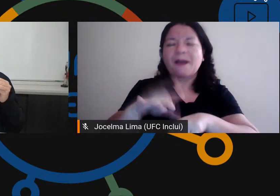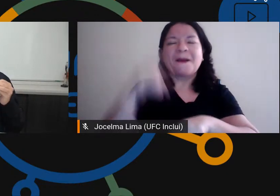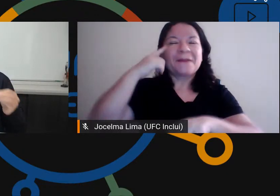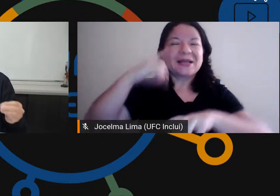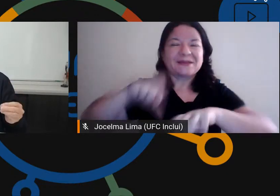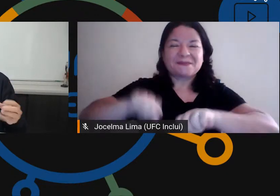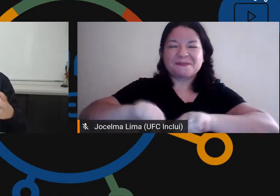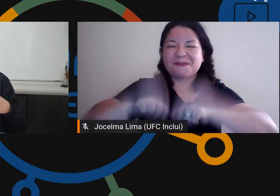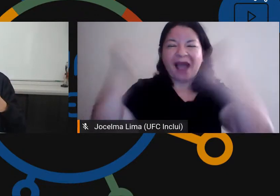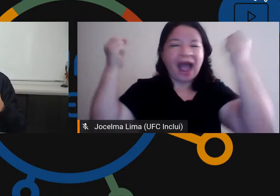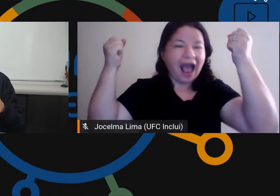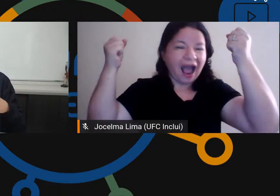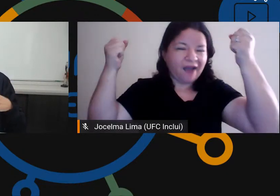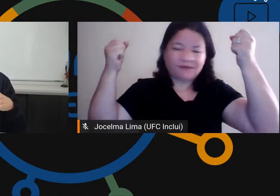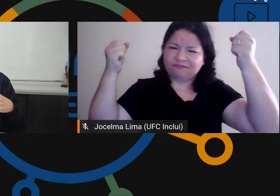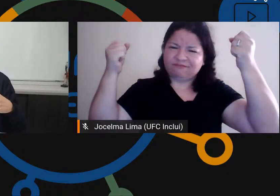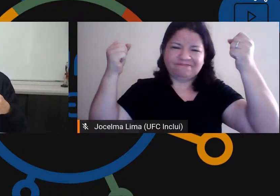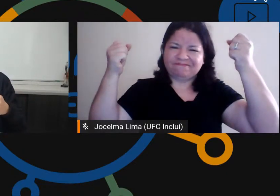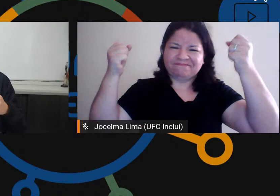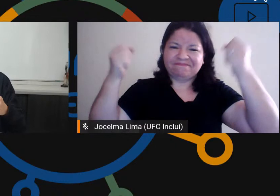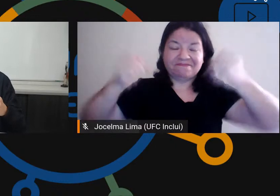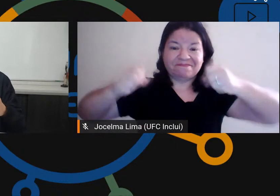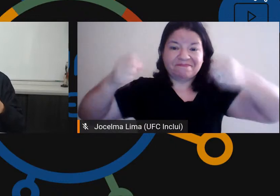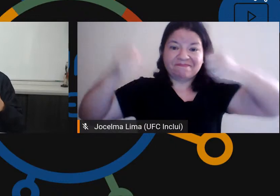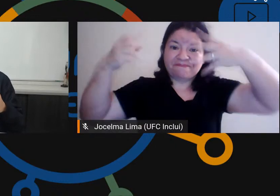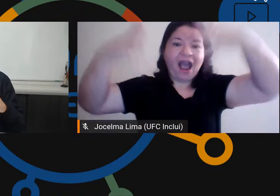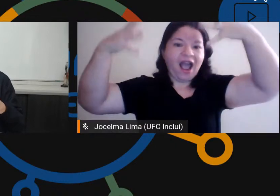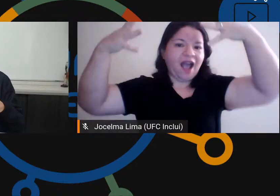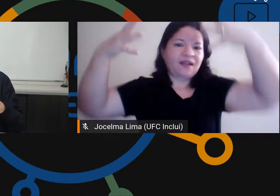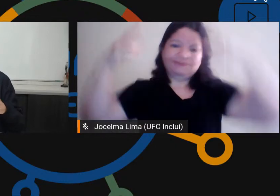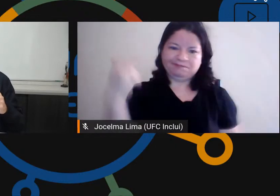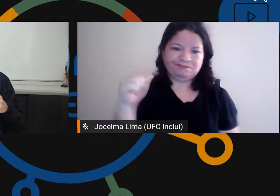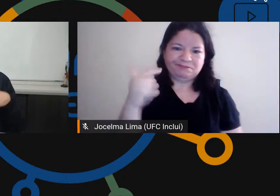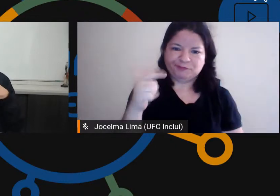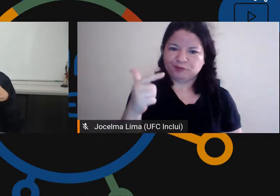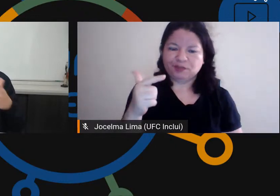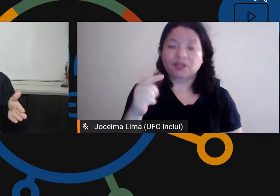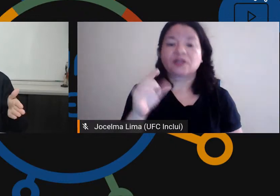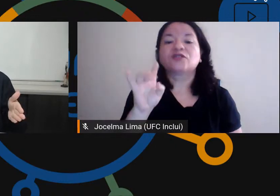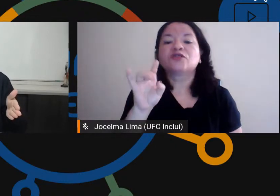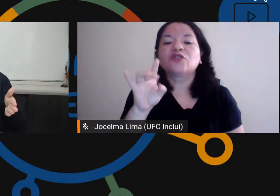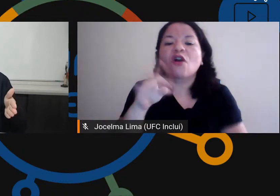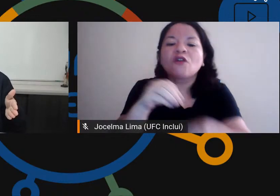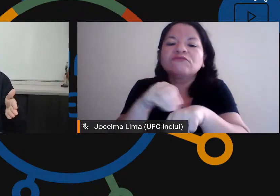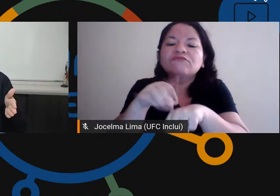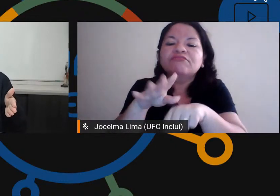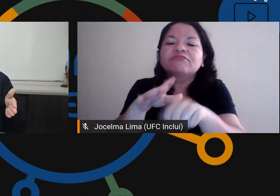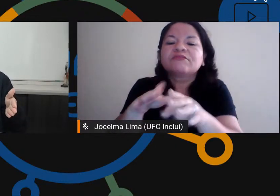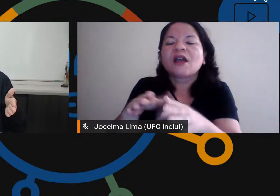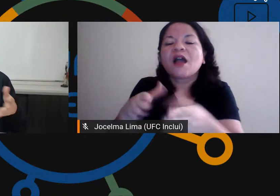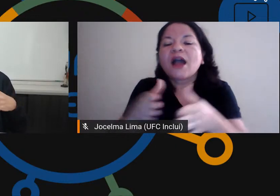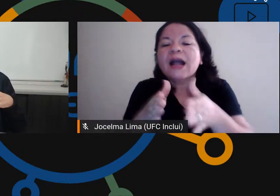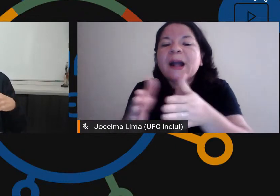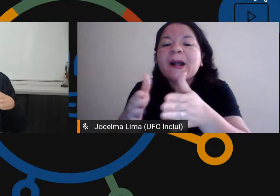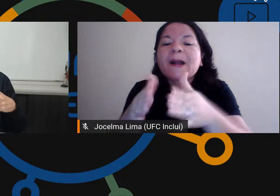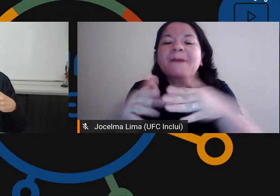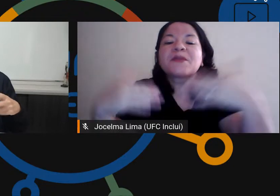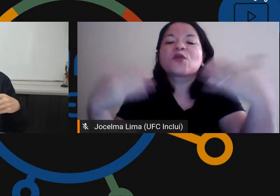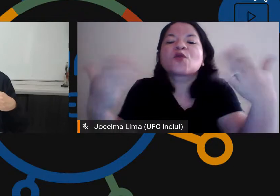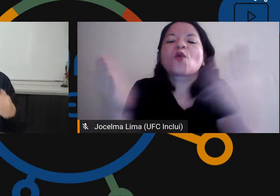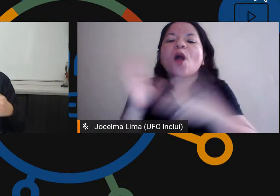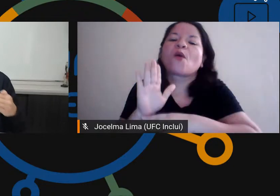Existem conceitos, existem sugestões de caminho e apontamento de caminhos que vão